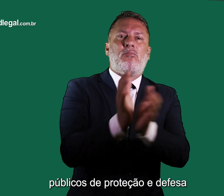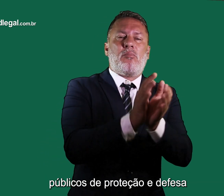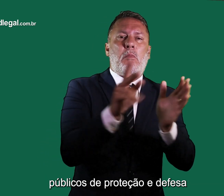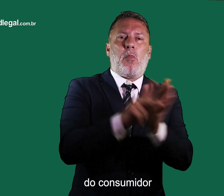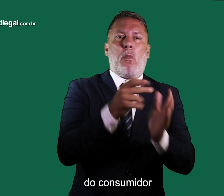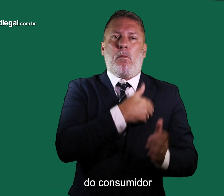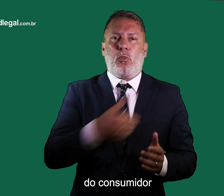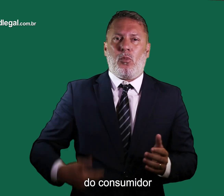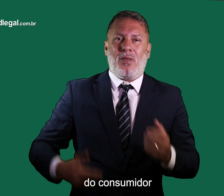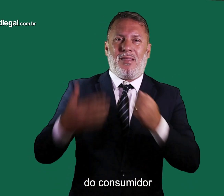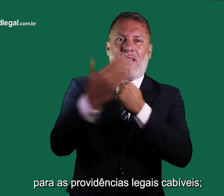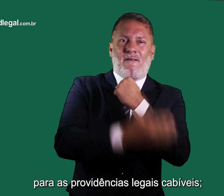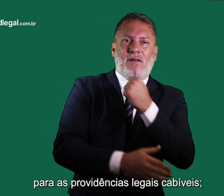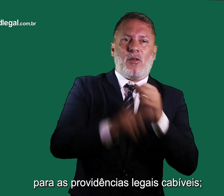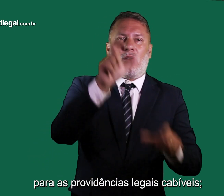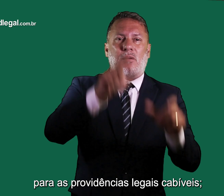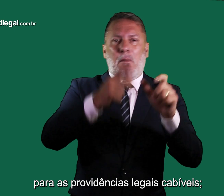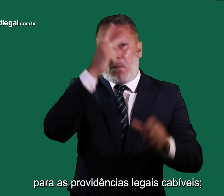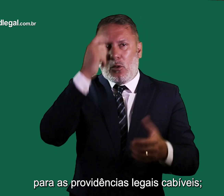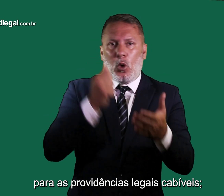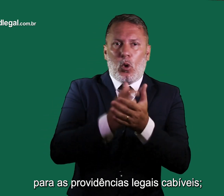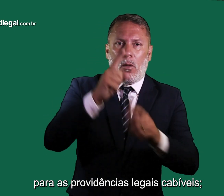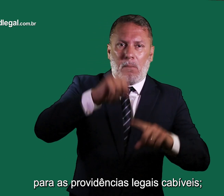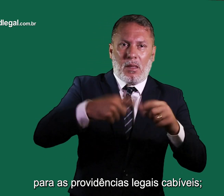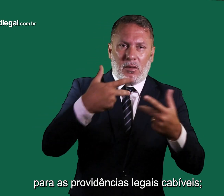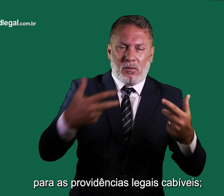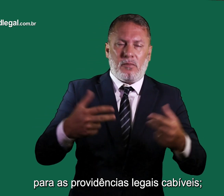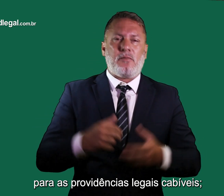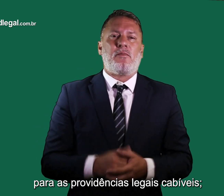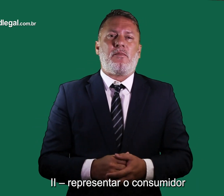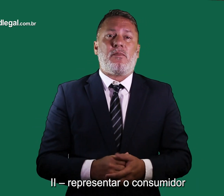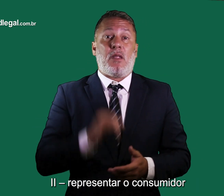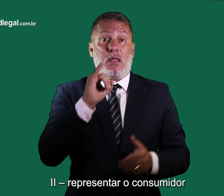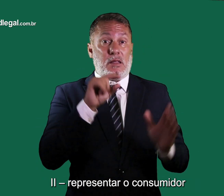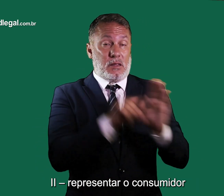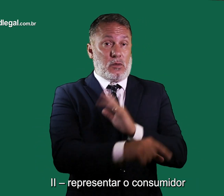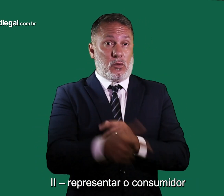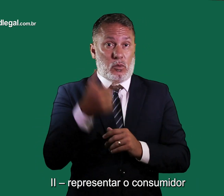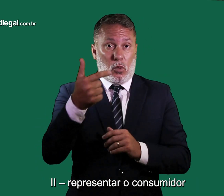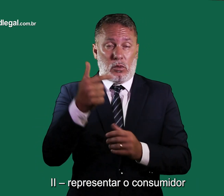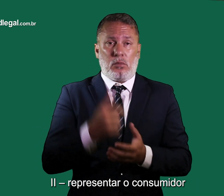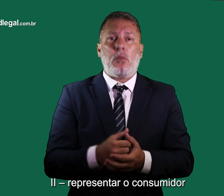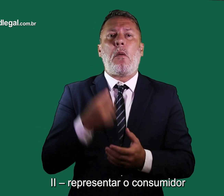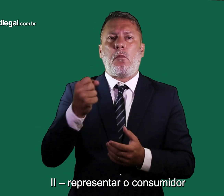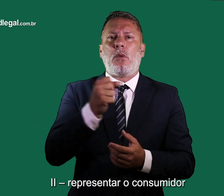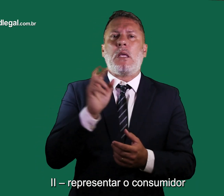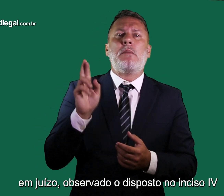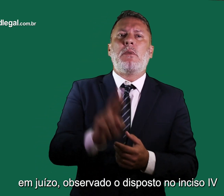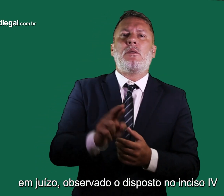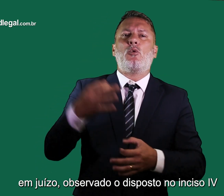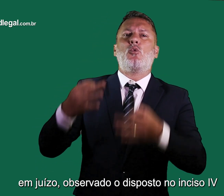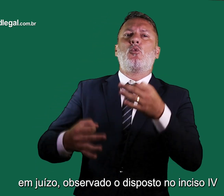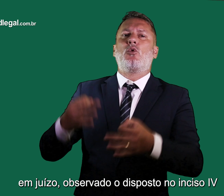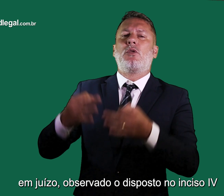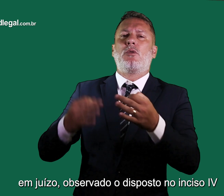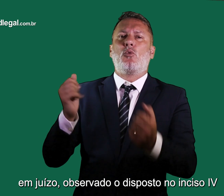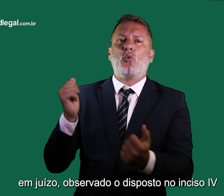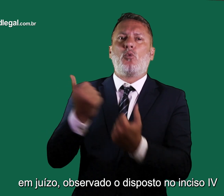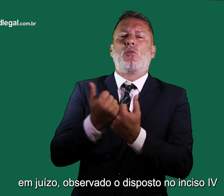defesa do consumidor para as providências legais cabíveis. Inciso 2. Representar o consumidor em juízo, observado o disposto